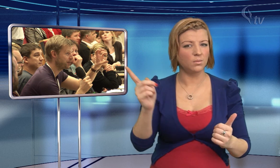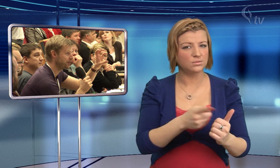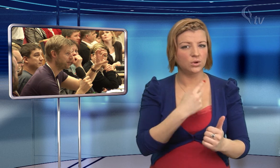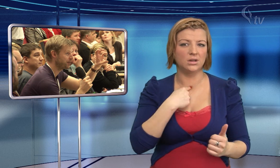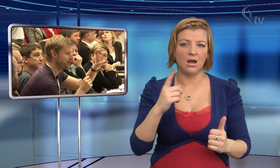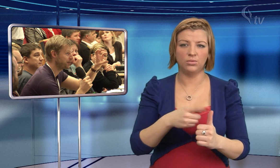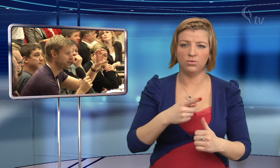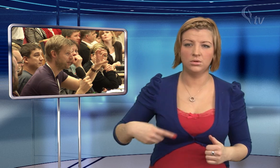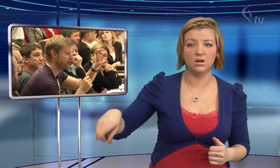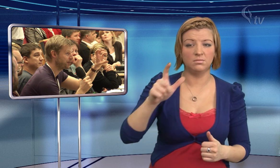ja kõnepuuetega inimestele.